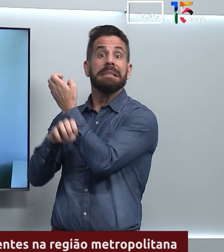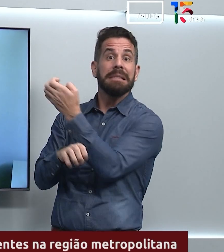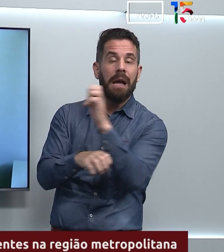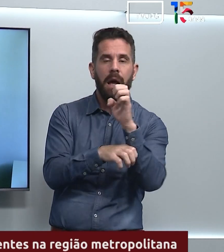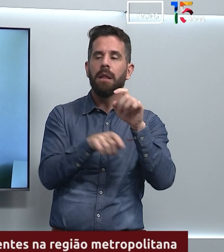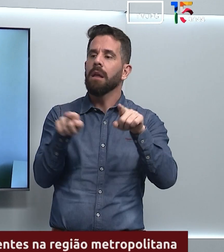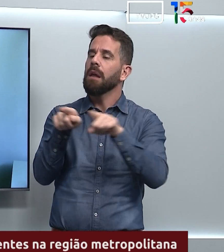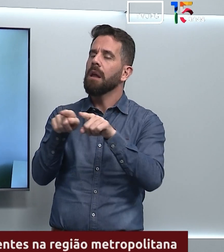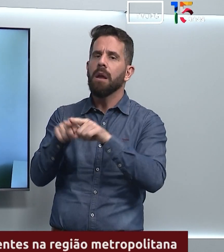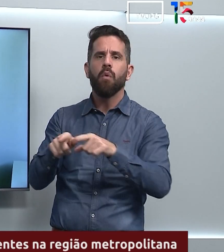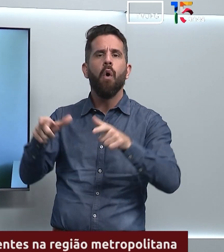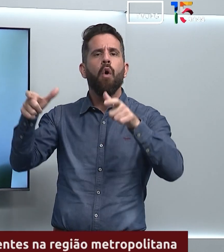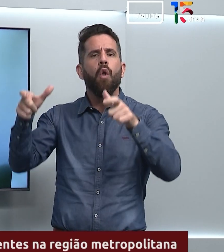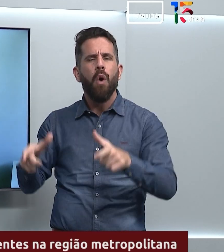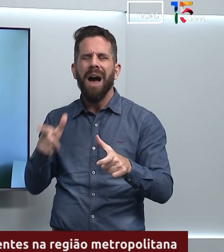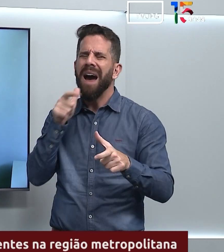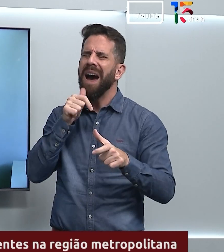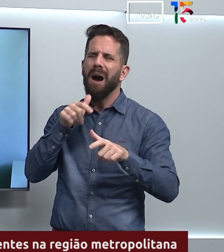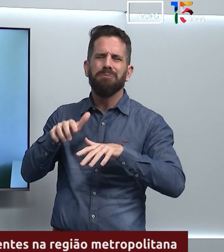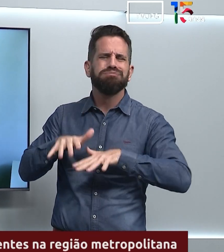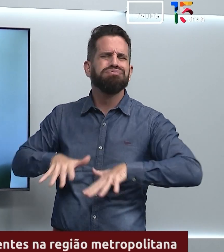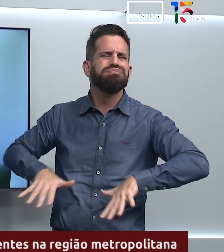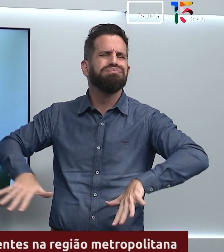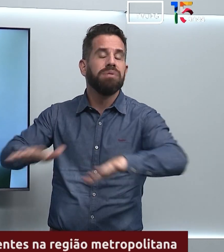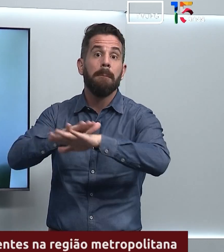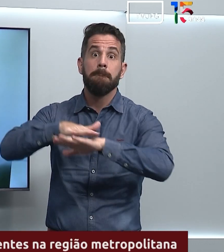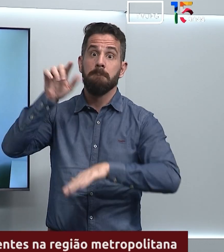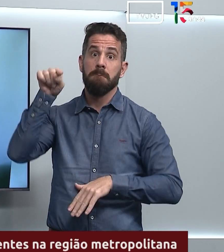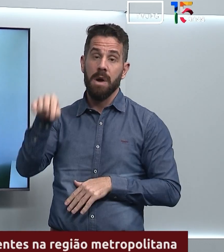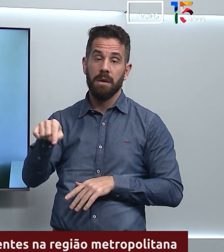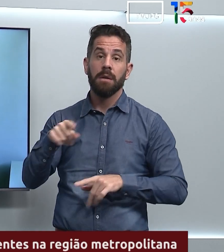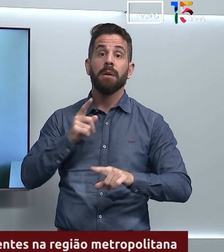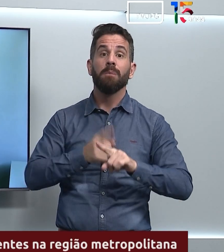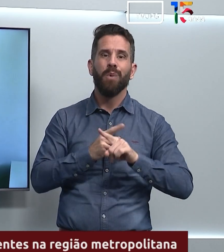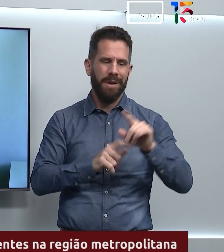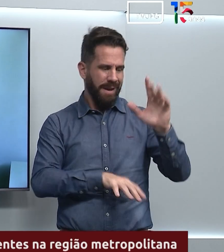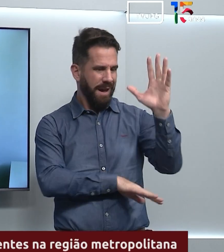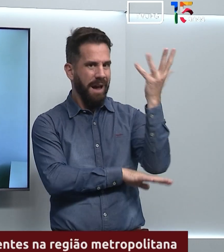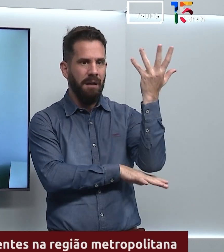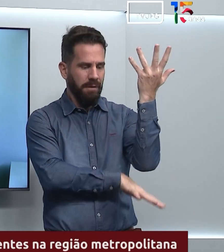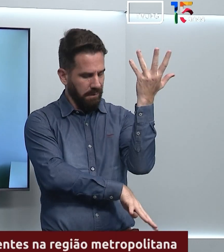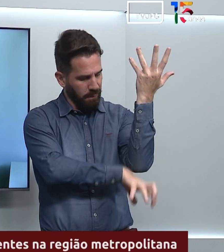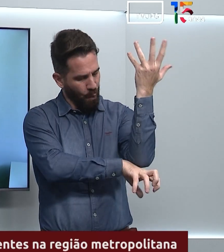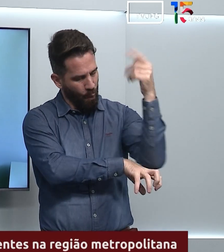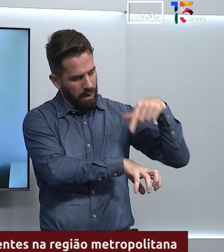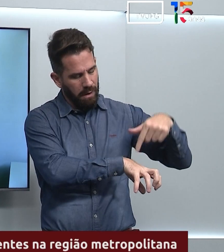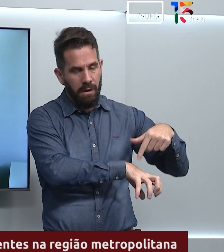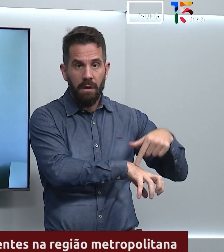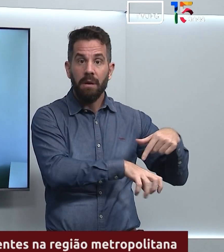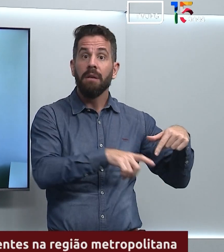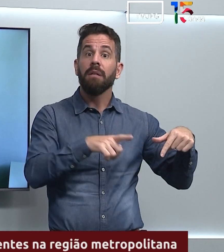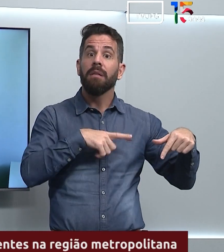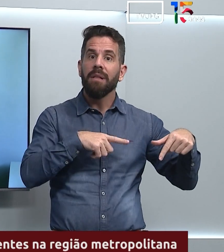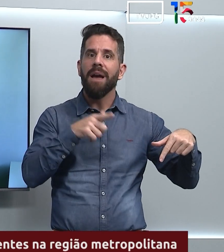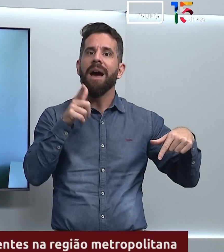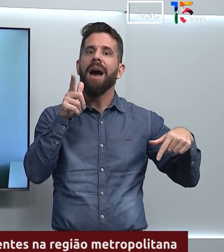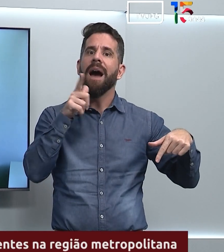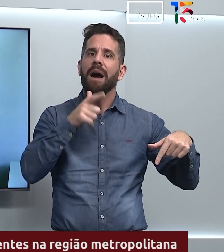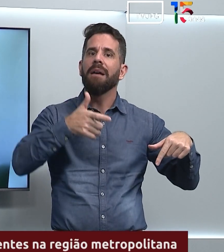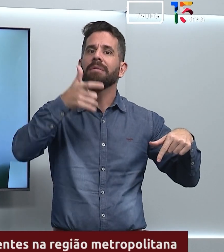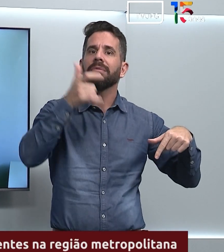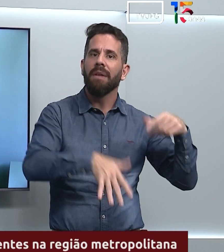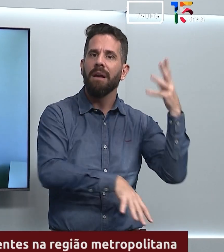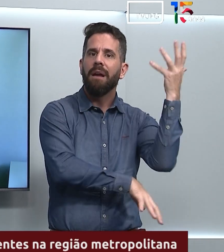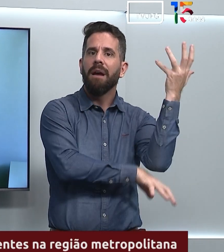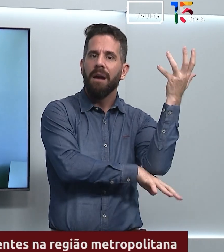do cerrado que desempenha esse papel. Porque as raízes das árvores elas permitem que a água que precipita consiga de fato infiltrar